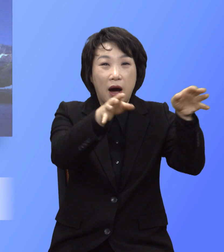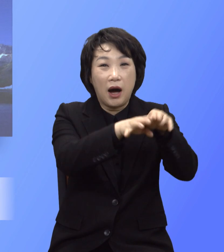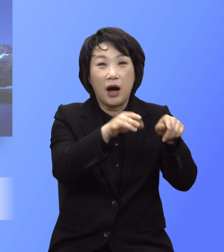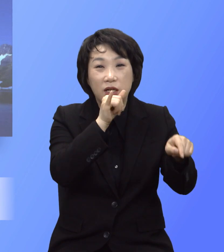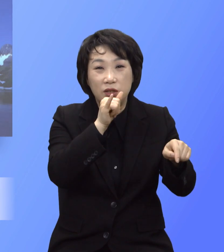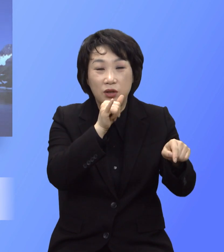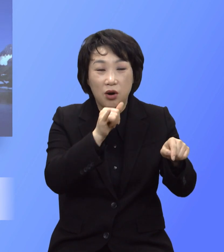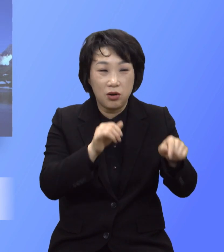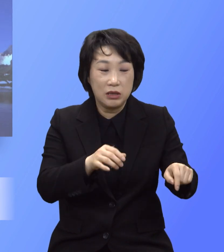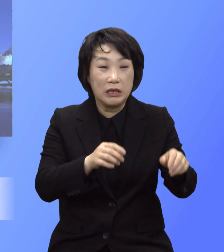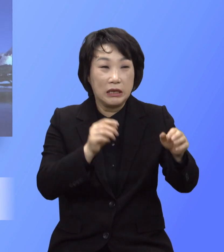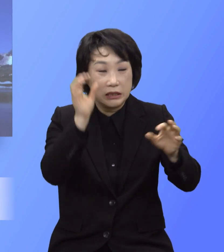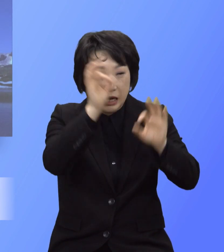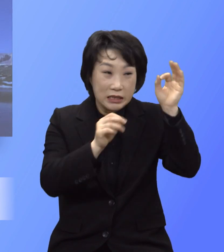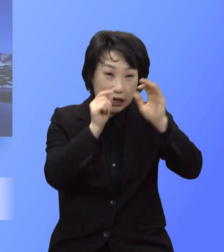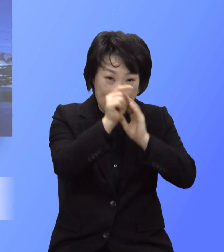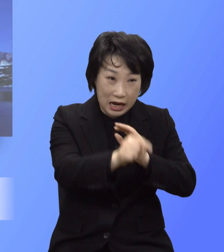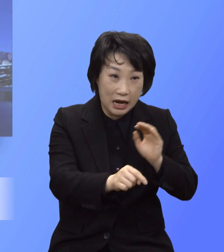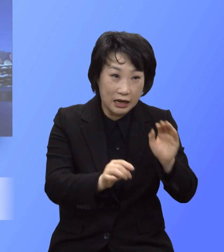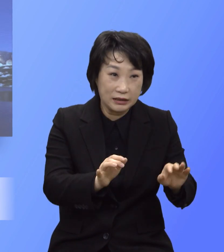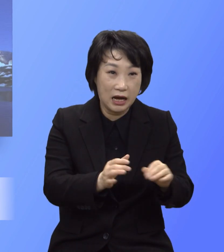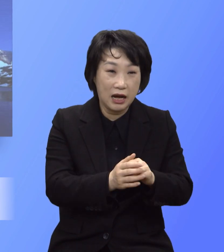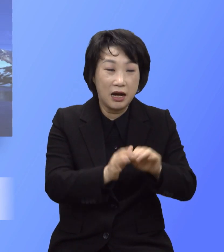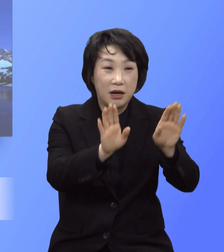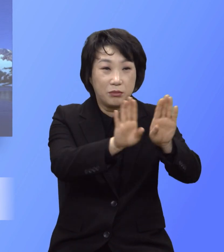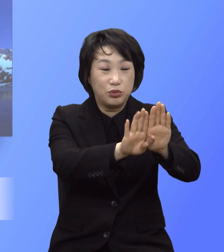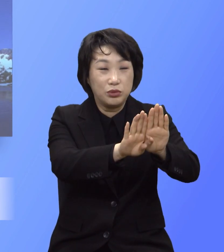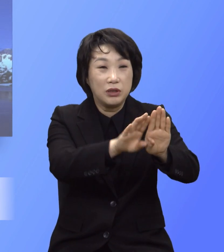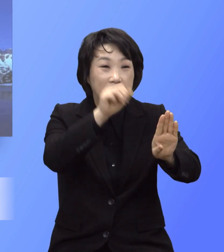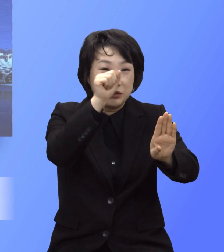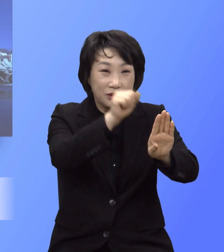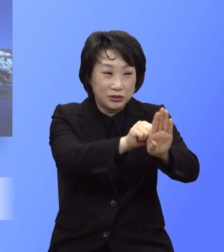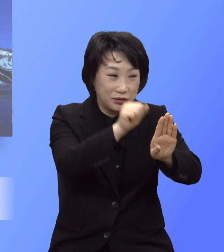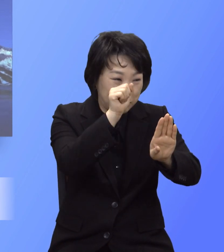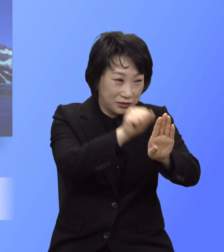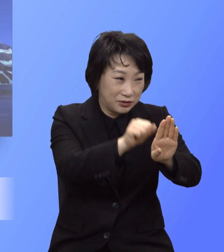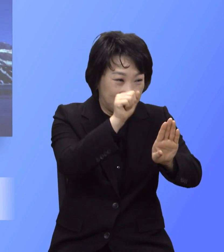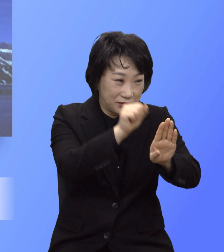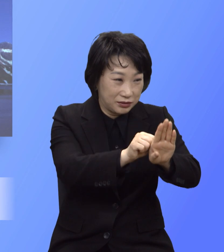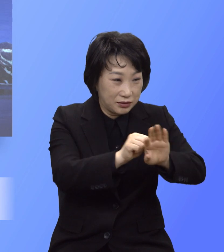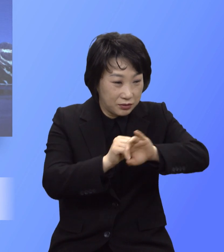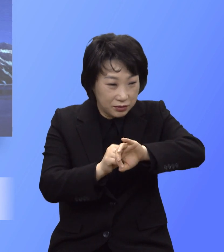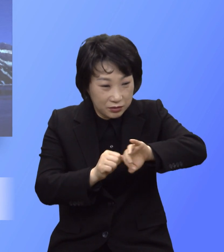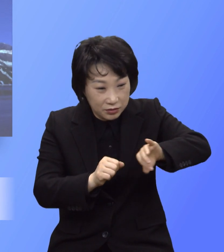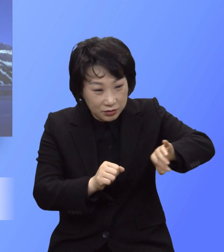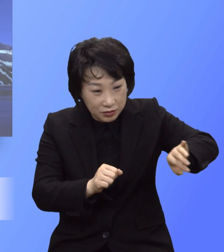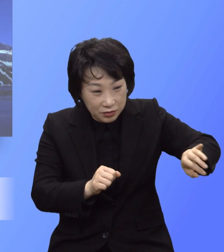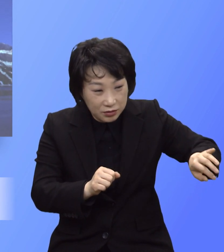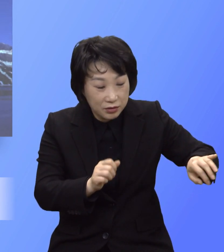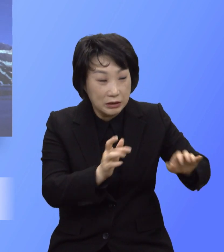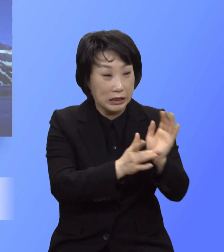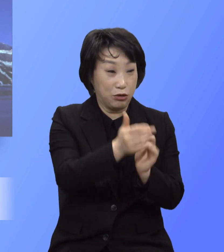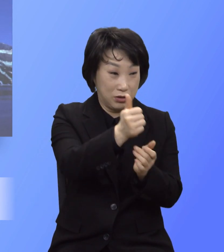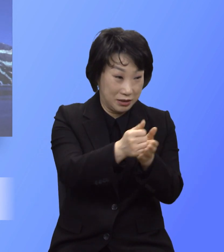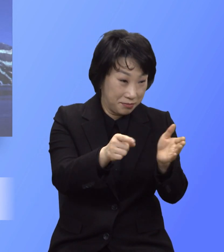병동을 찾아가서 예, 문을 두드리고 가서 예수